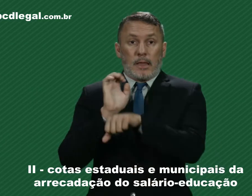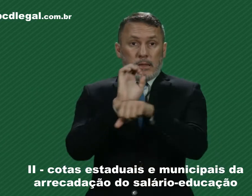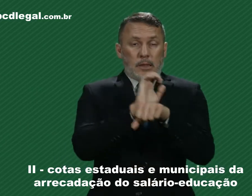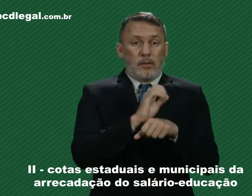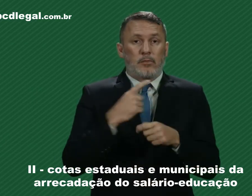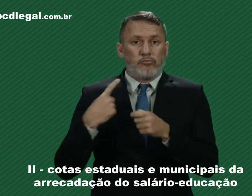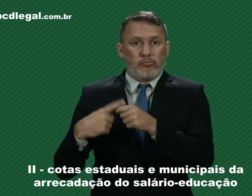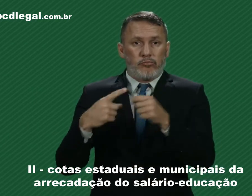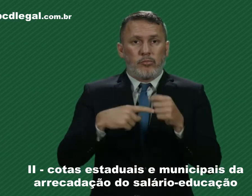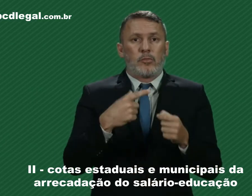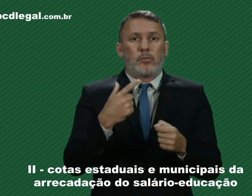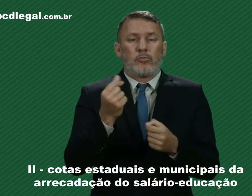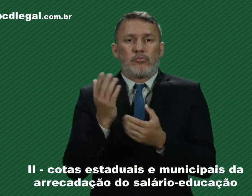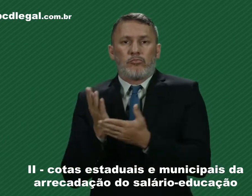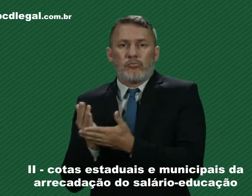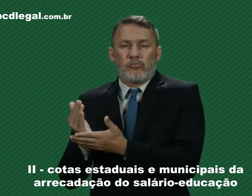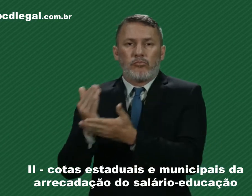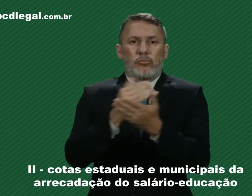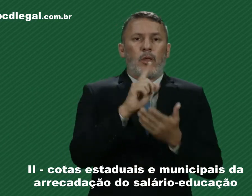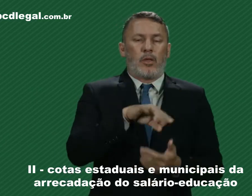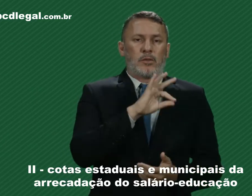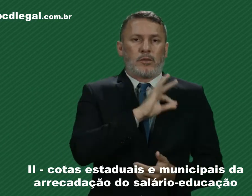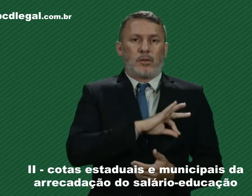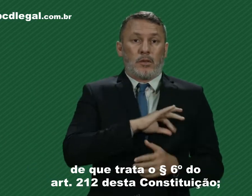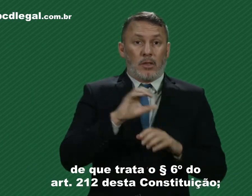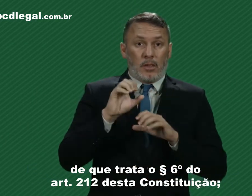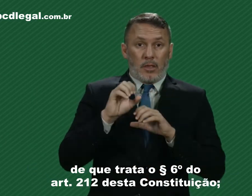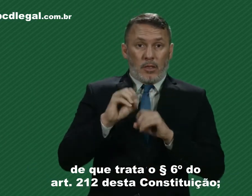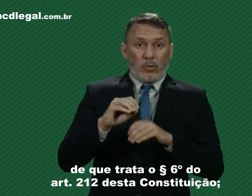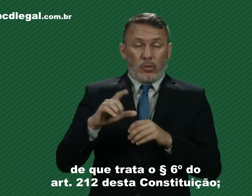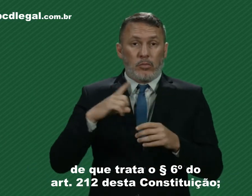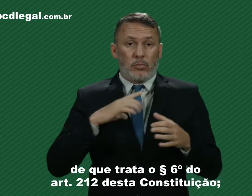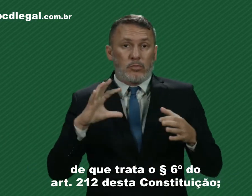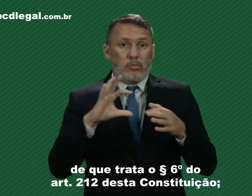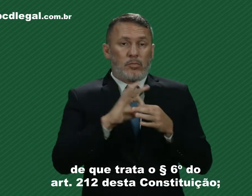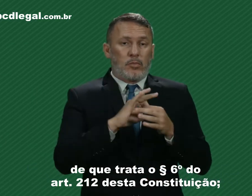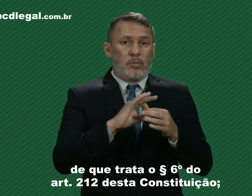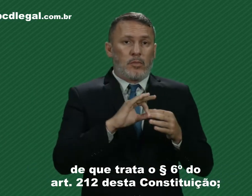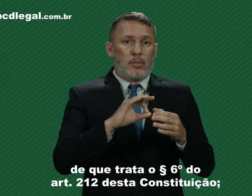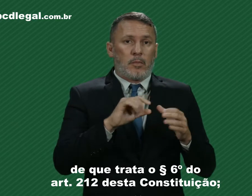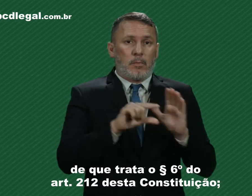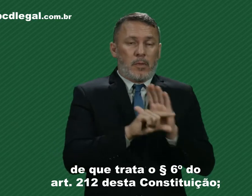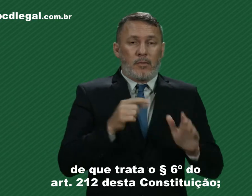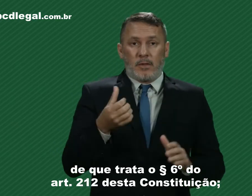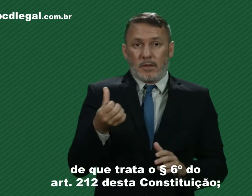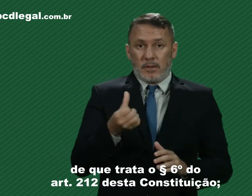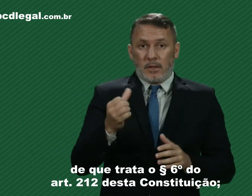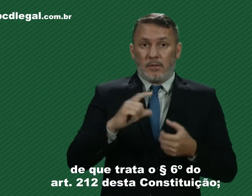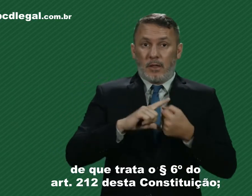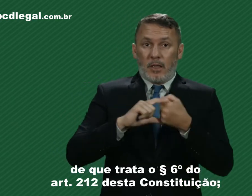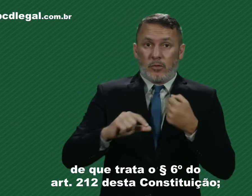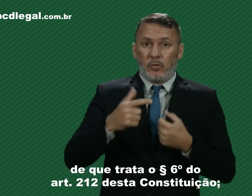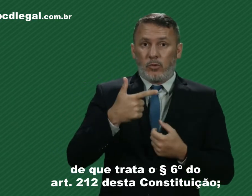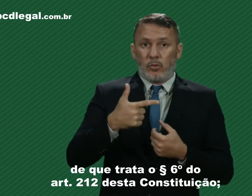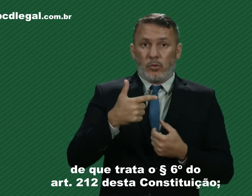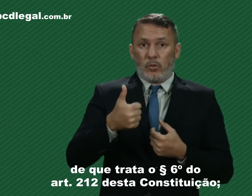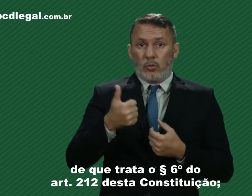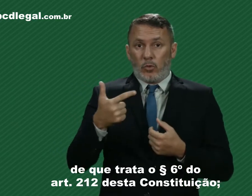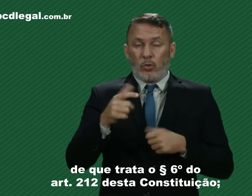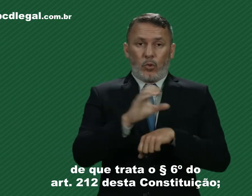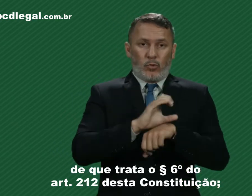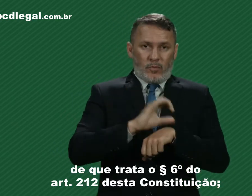estaduais e municipais da arrecadação do salário educação, de que trata o parágrafo 6º do artigo 212